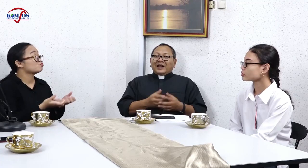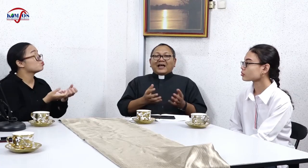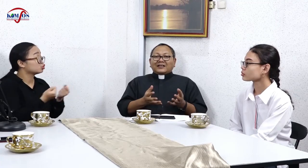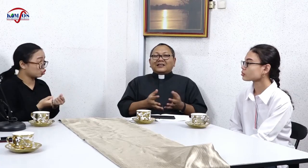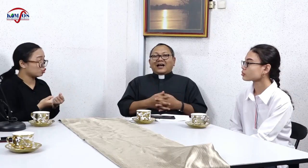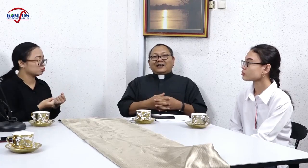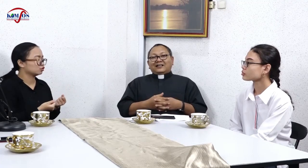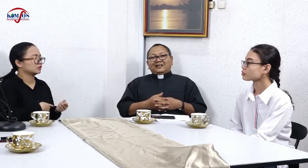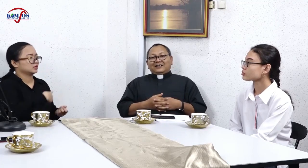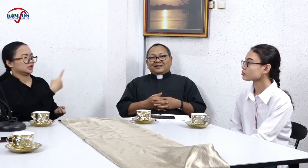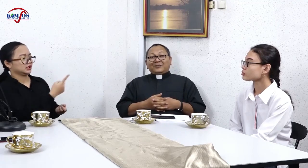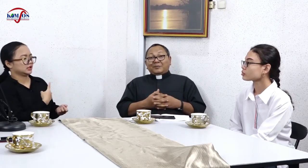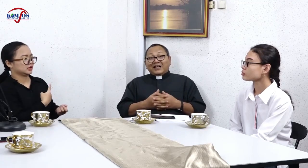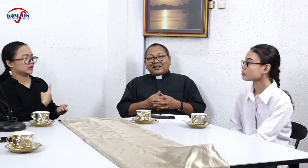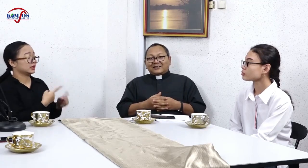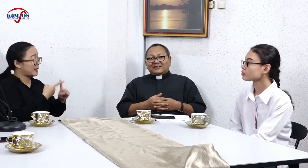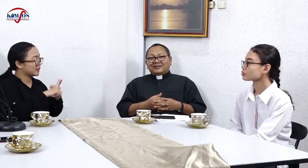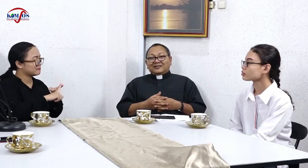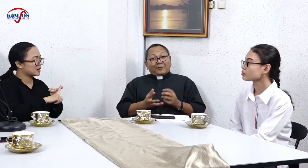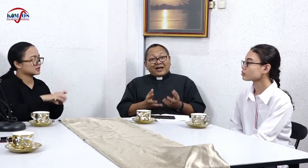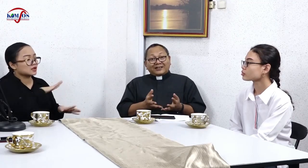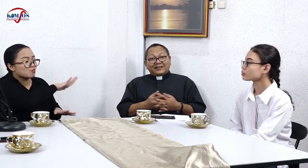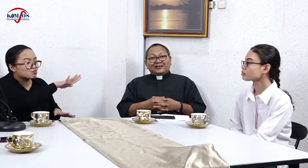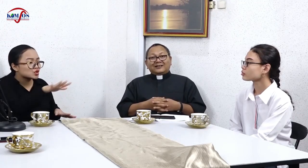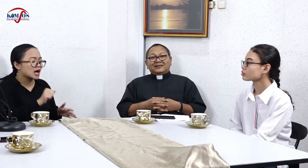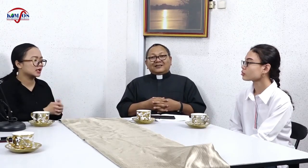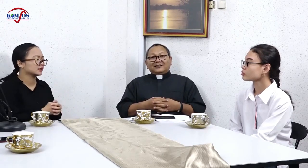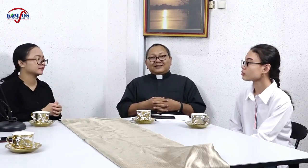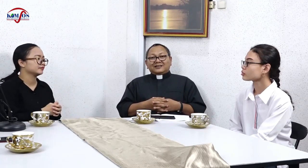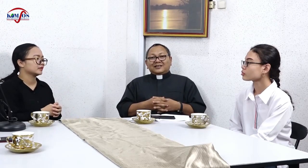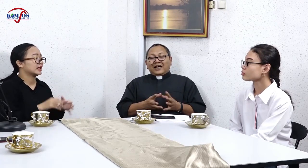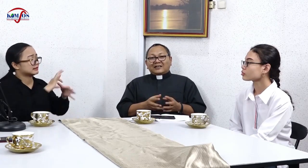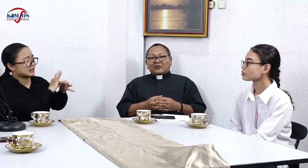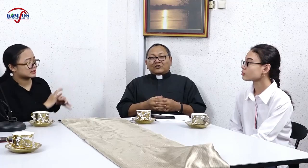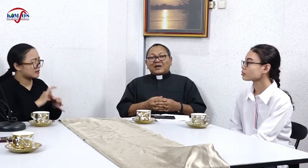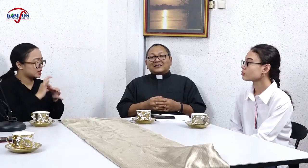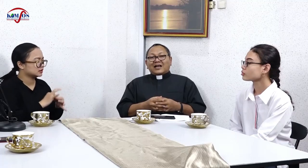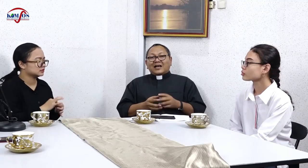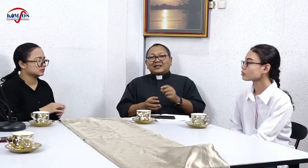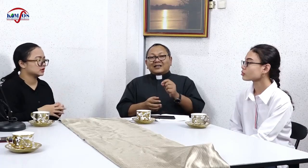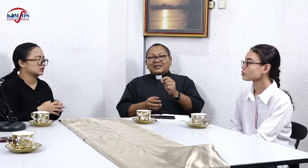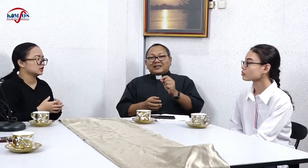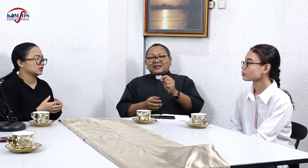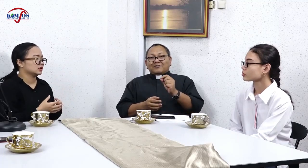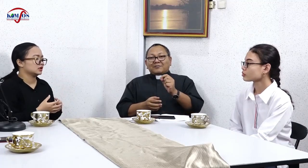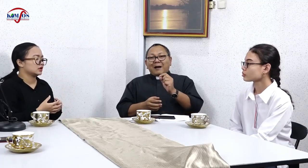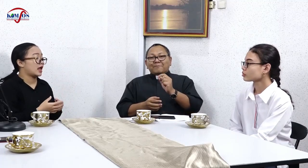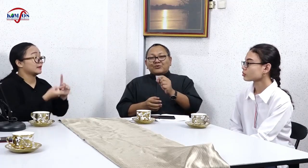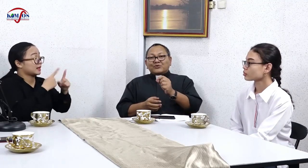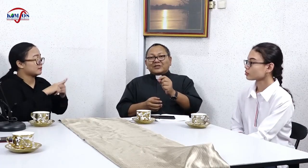bagi Anda yang berminat terpanggil jangan takut Masalah